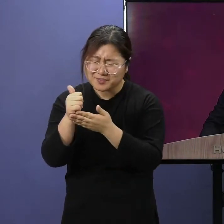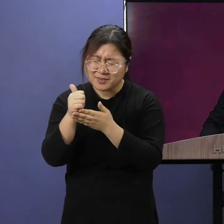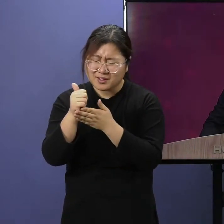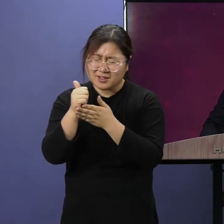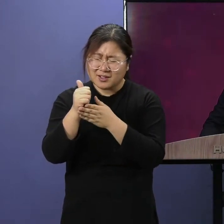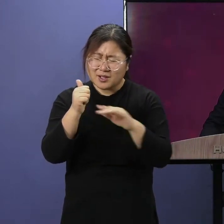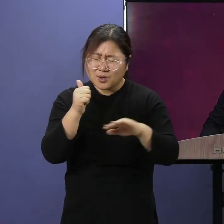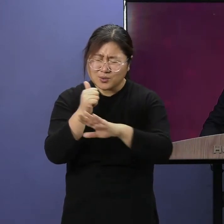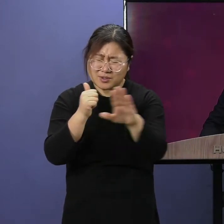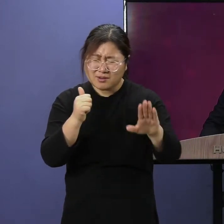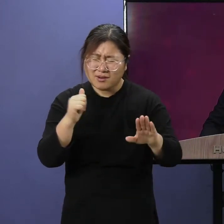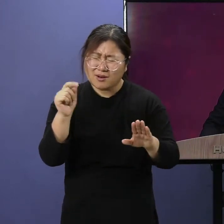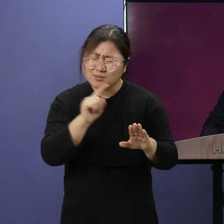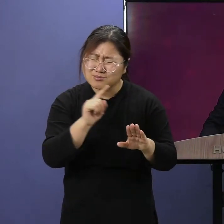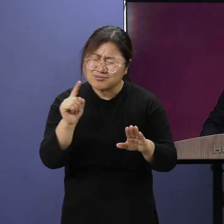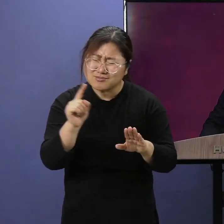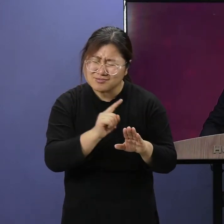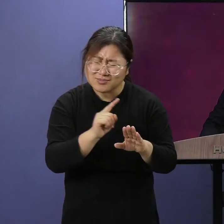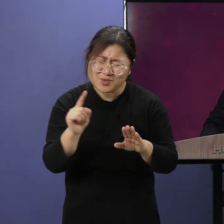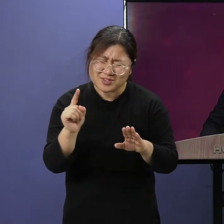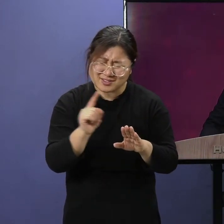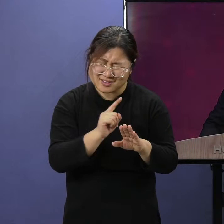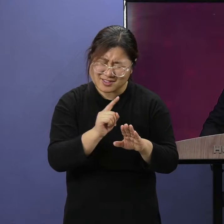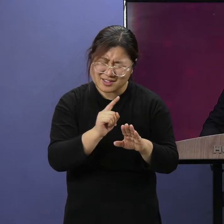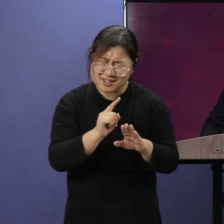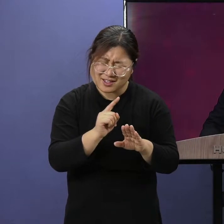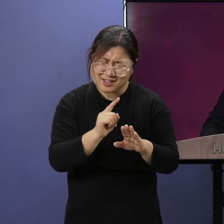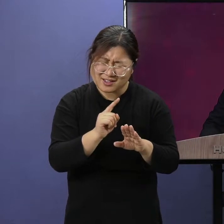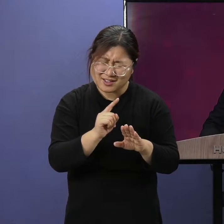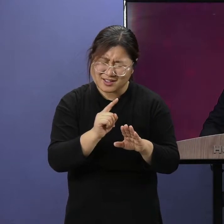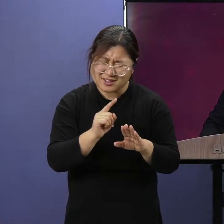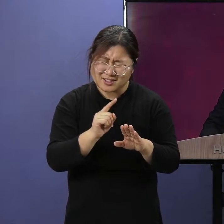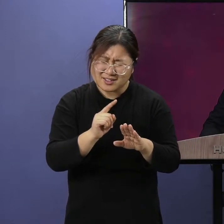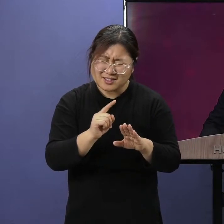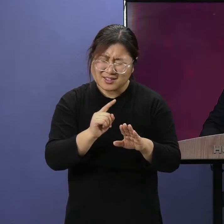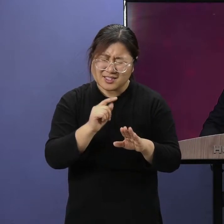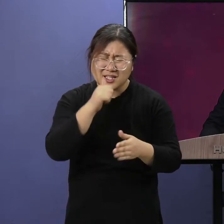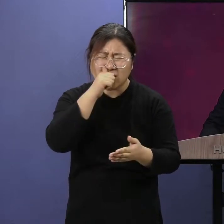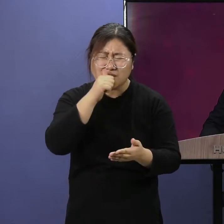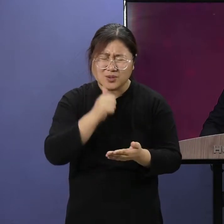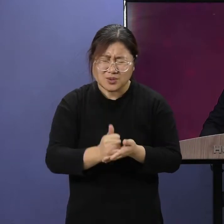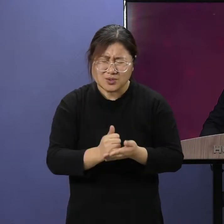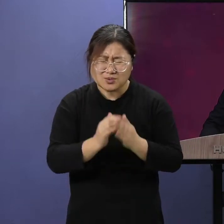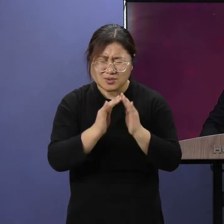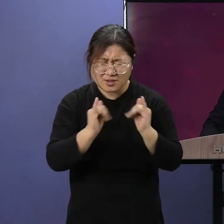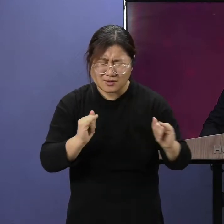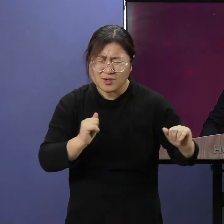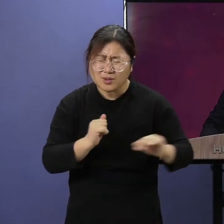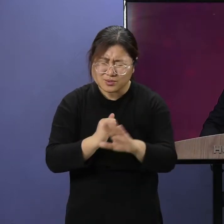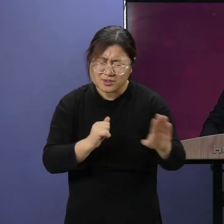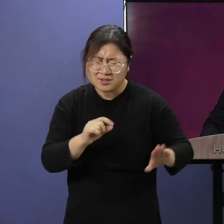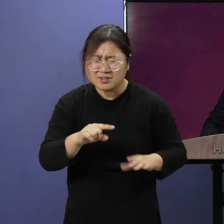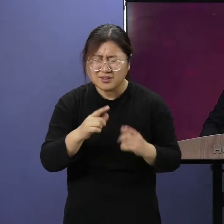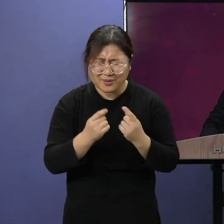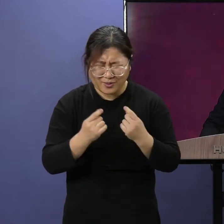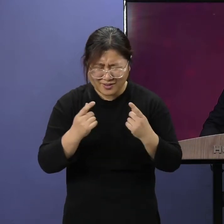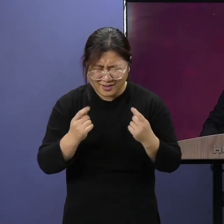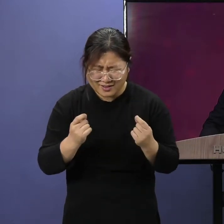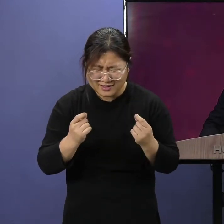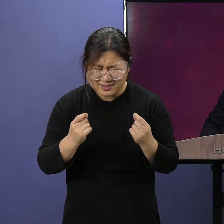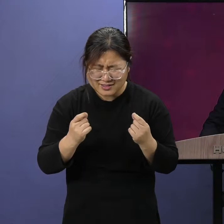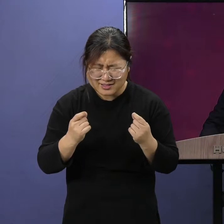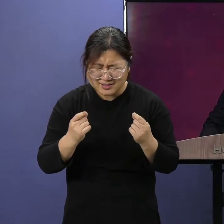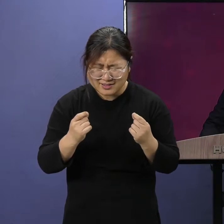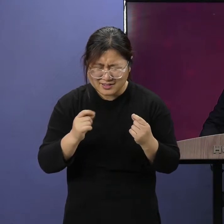우리가 무엇이간데 이 죄인된 우리를 이렇게